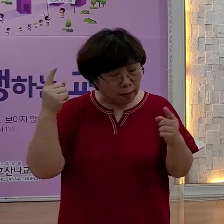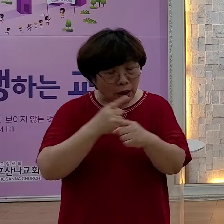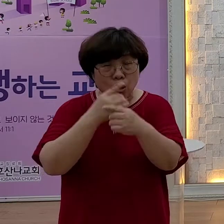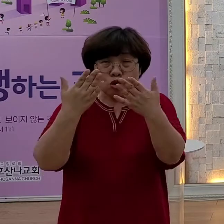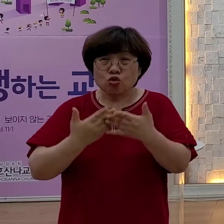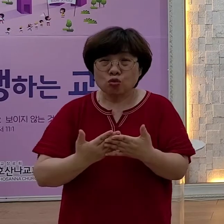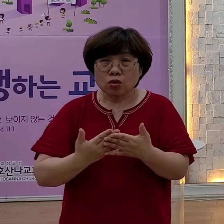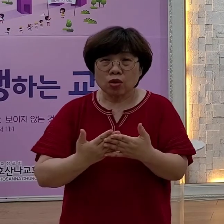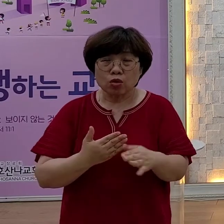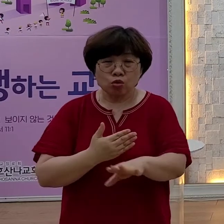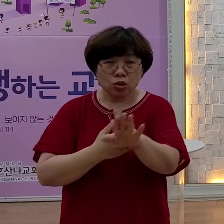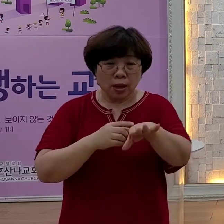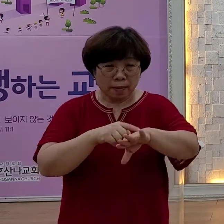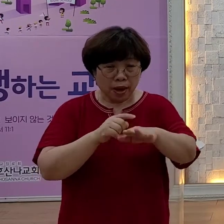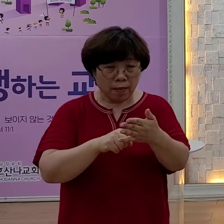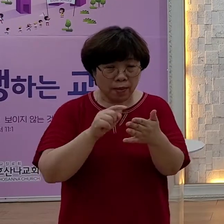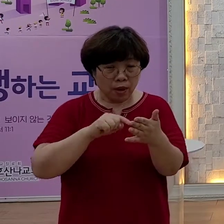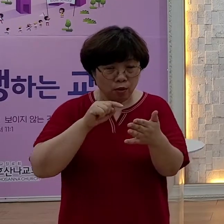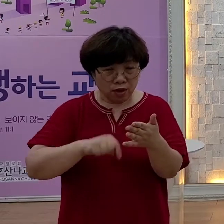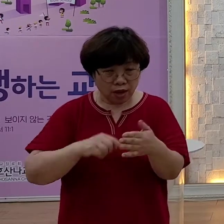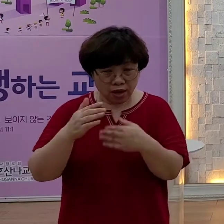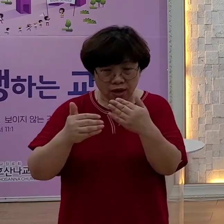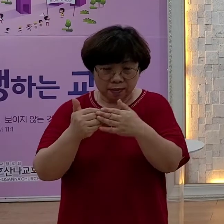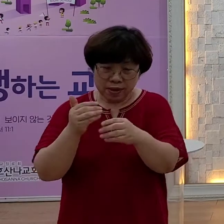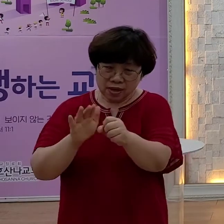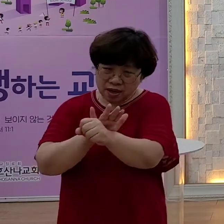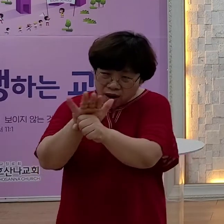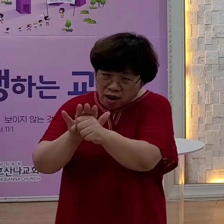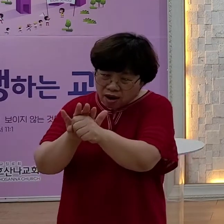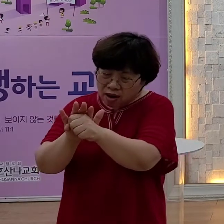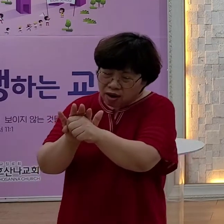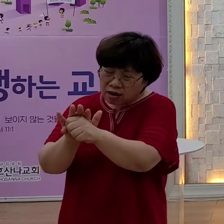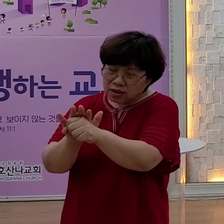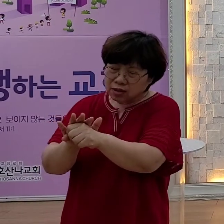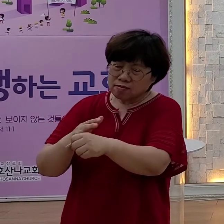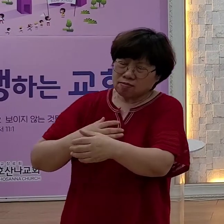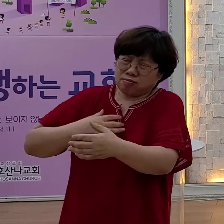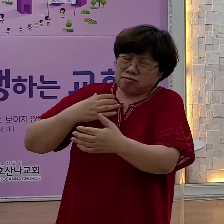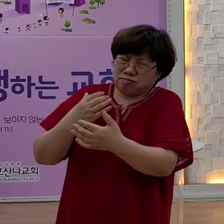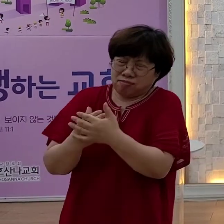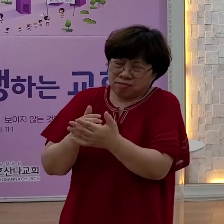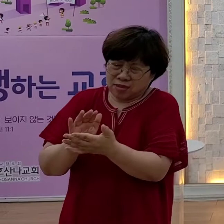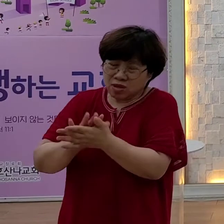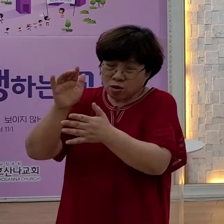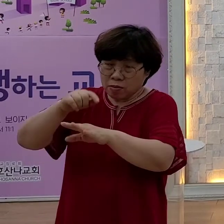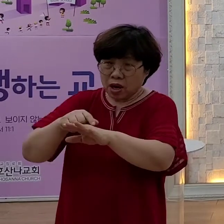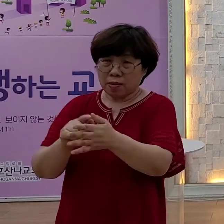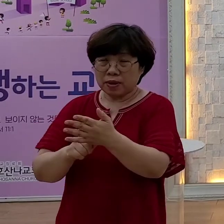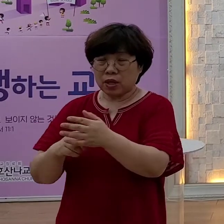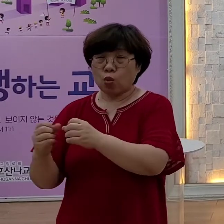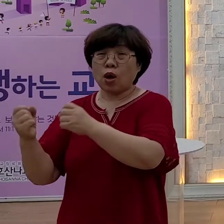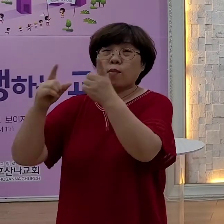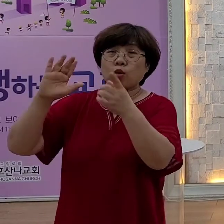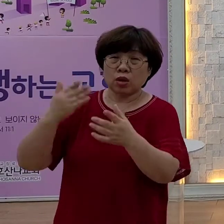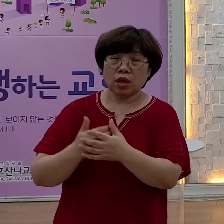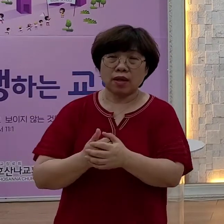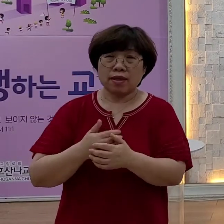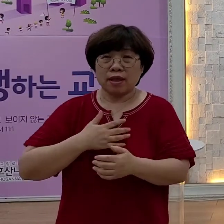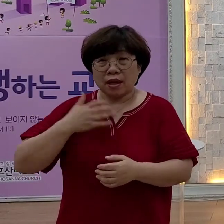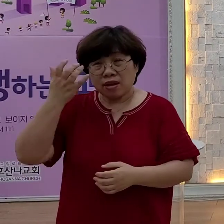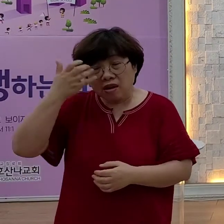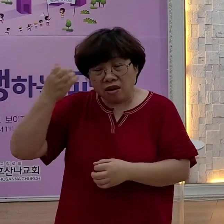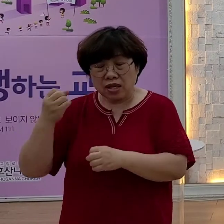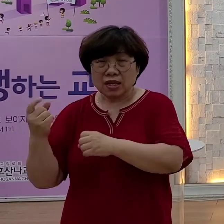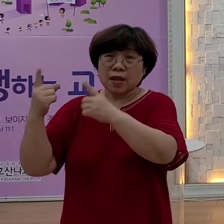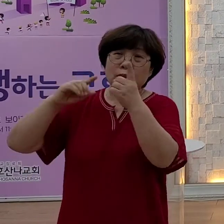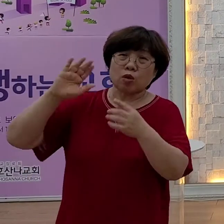우리 마음속에 하나님을 사랑하는 그 감동과 열정이 다시 살아나는 즉 내 영이